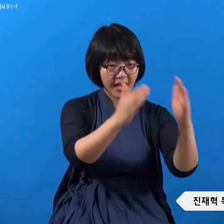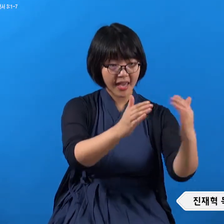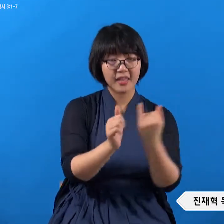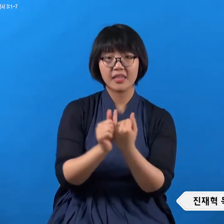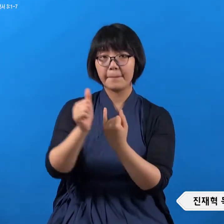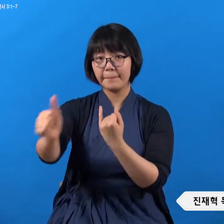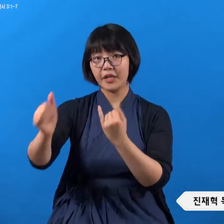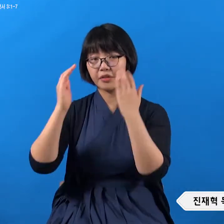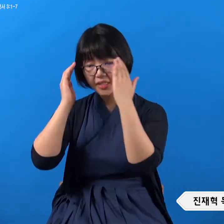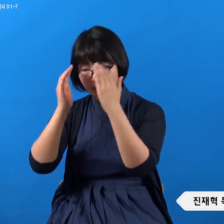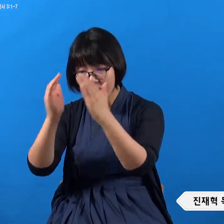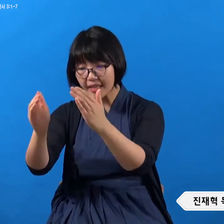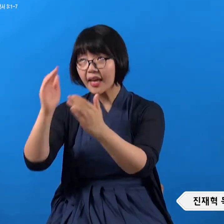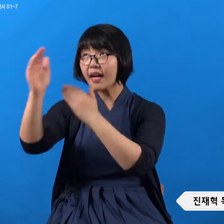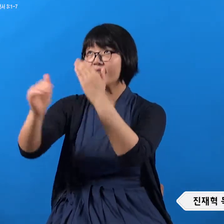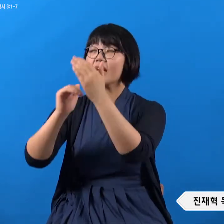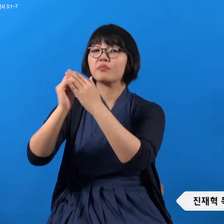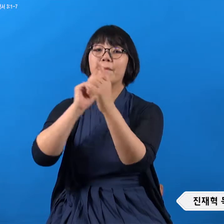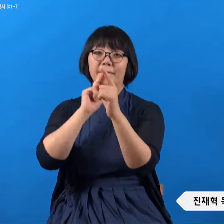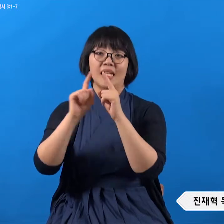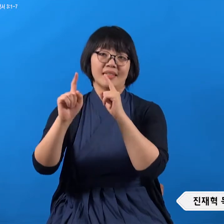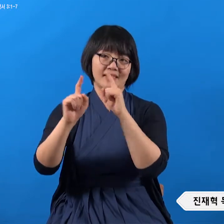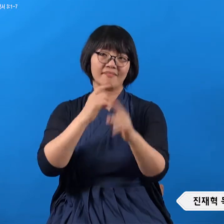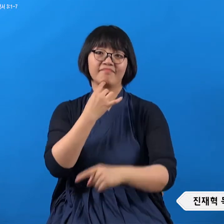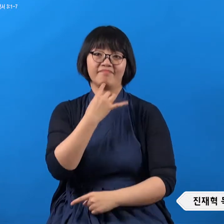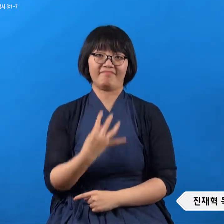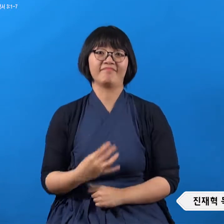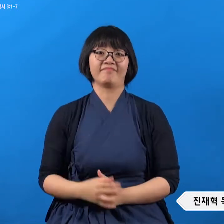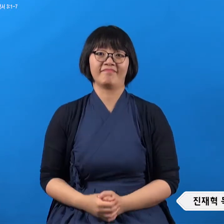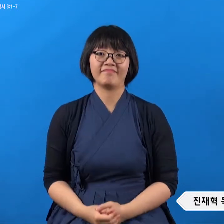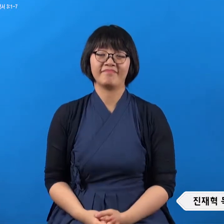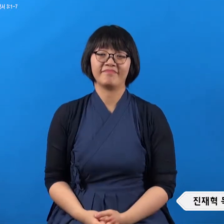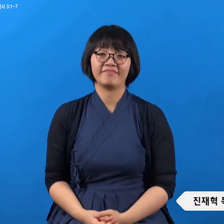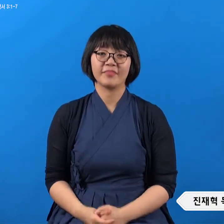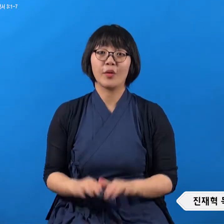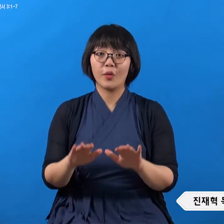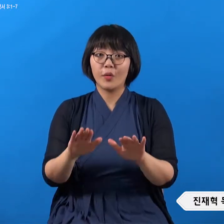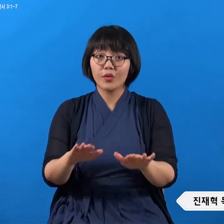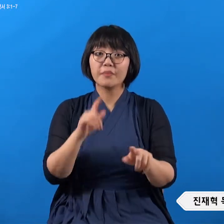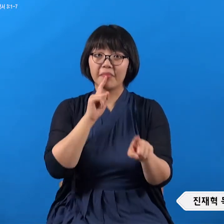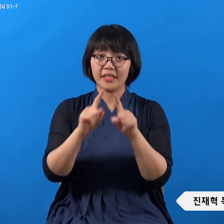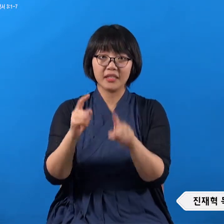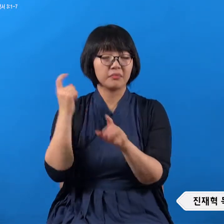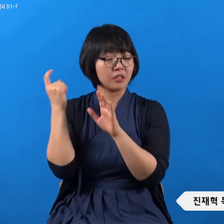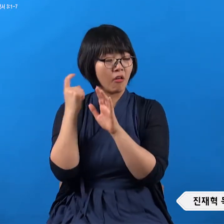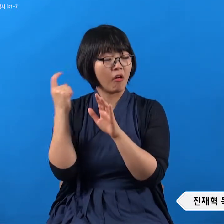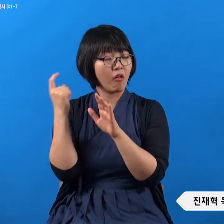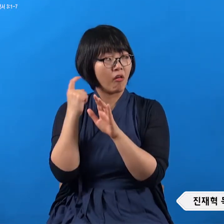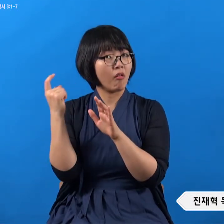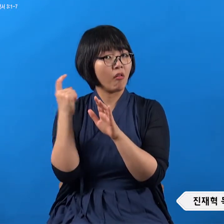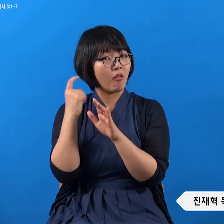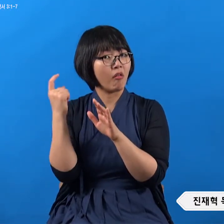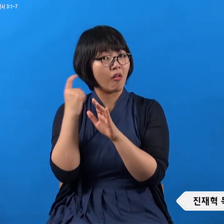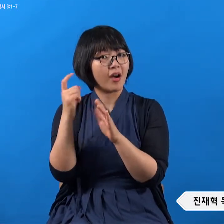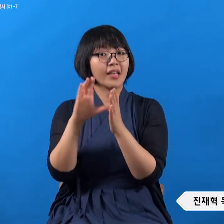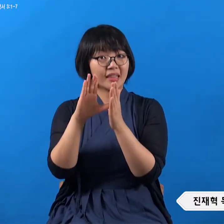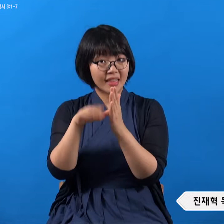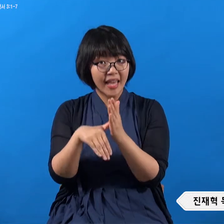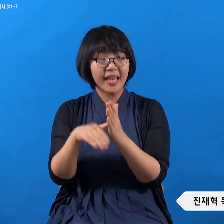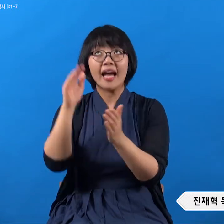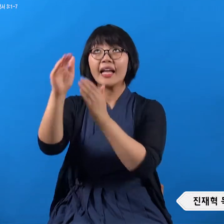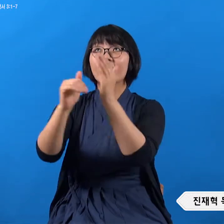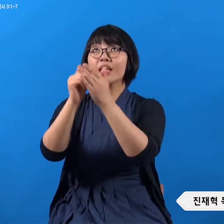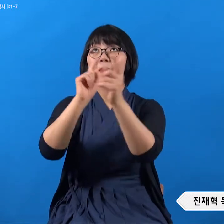향하여 남편들을 향하여 주시는 하나님의 말씀입니다. 이 말씀을 들을 때마다 우리는 내게